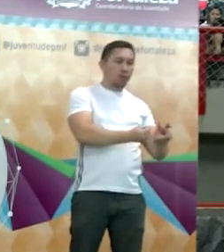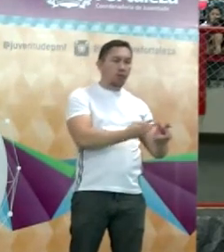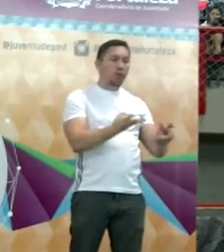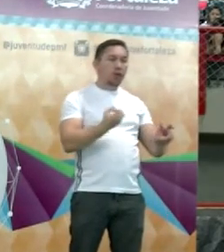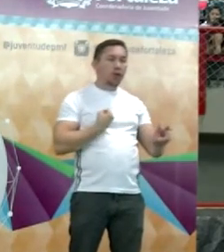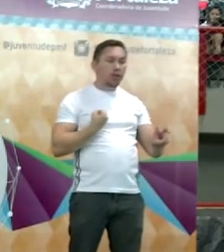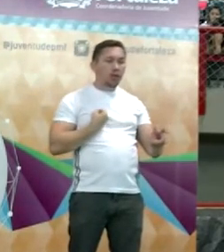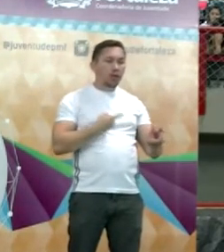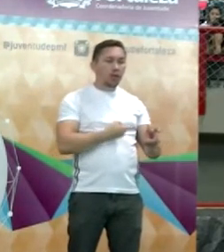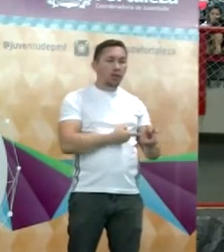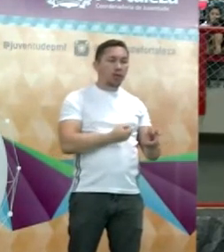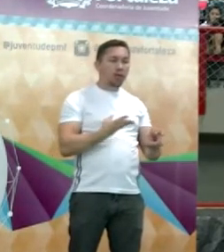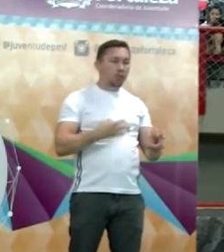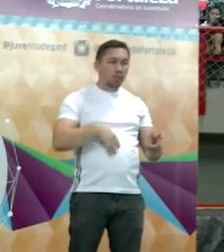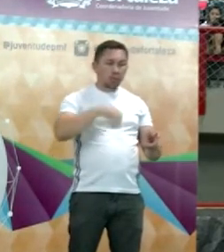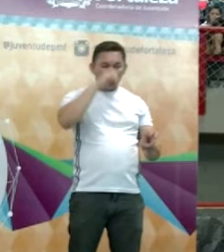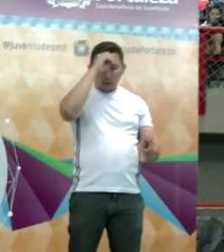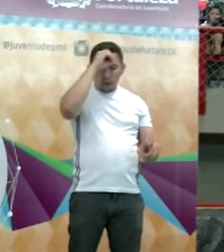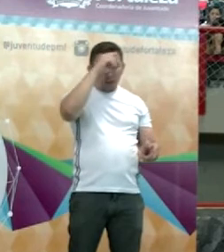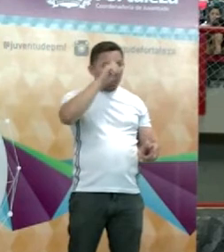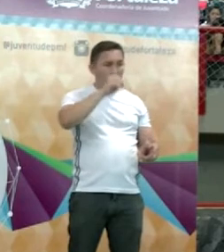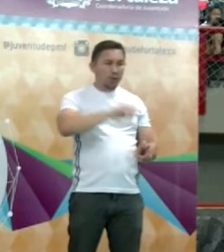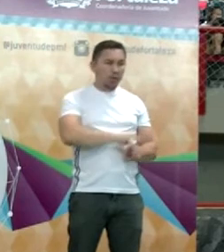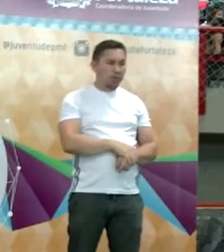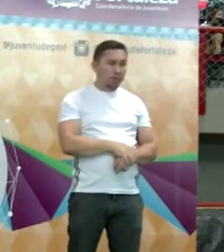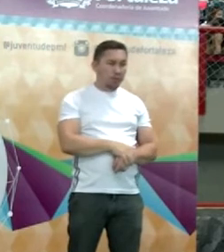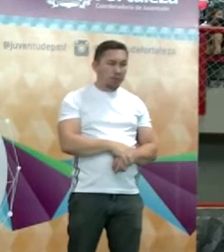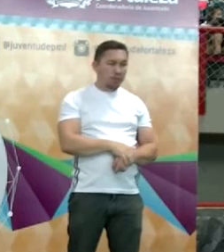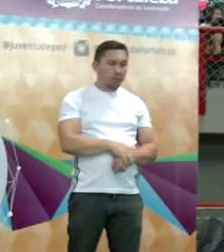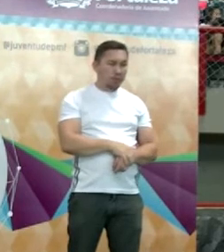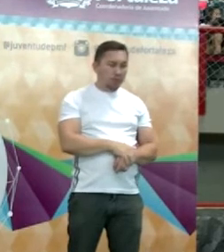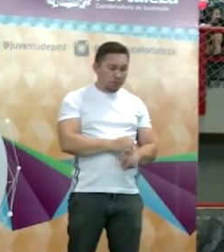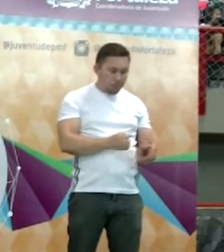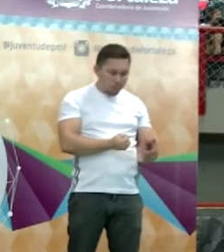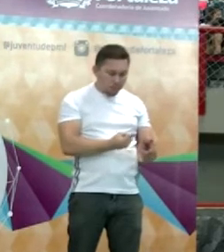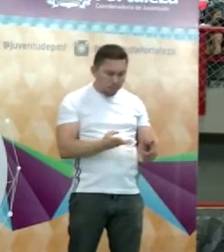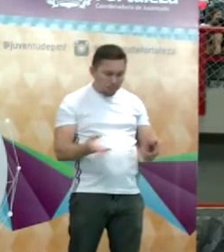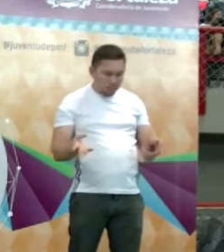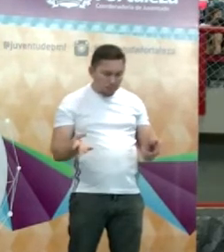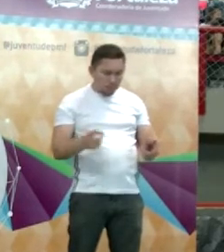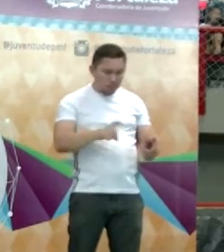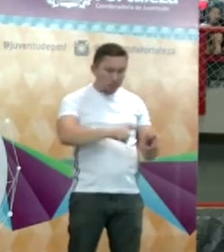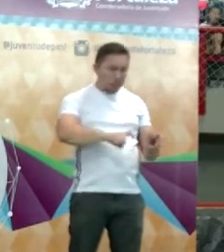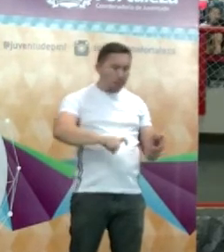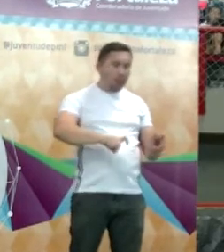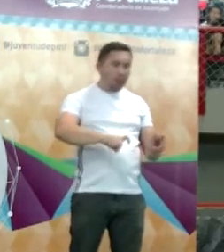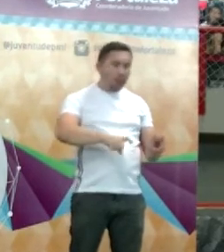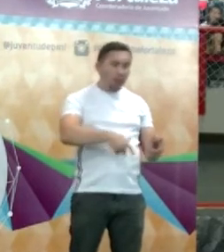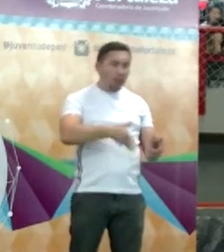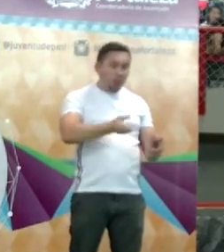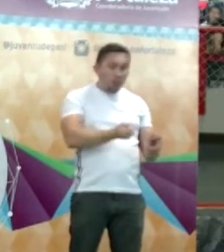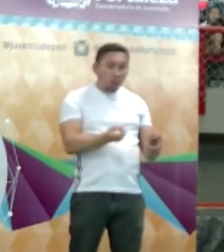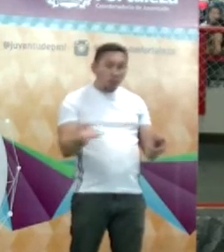ângulo? Não. Então tu diz que tem o 5 quantas vezes? X.